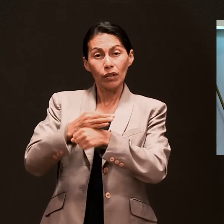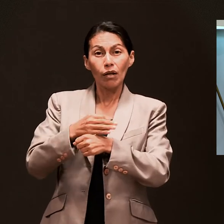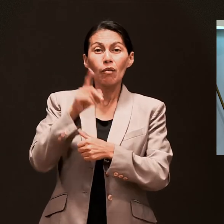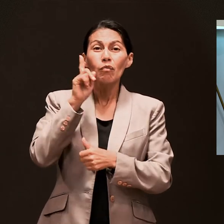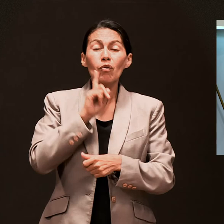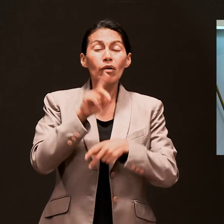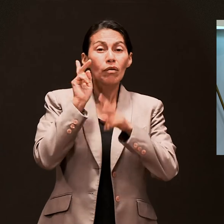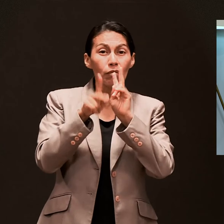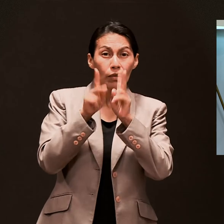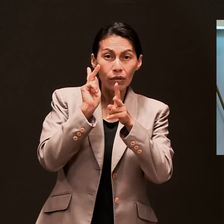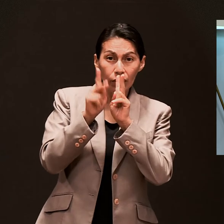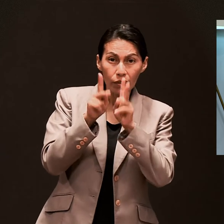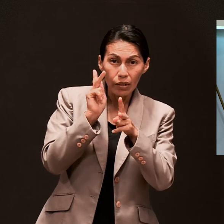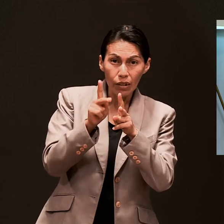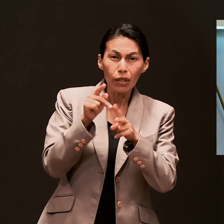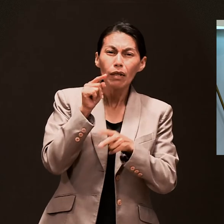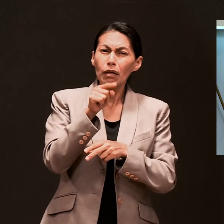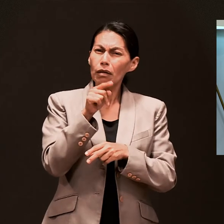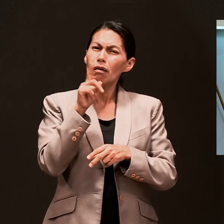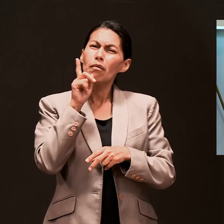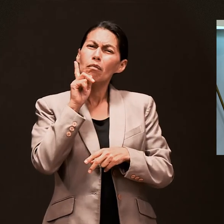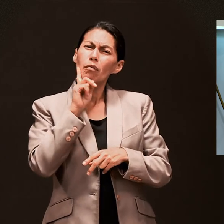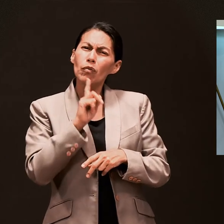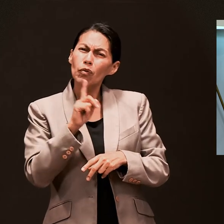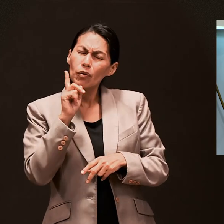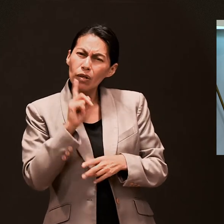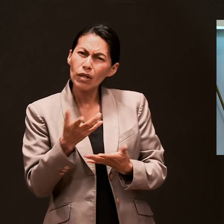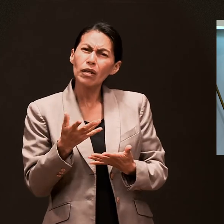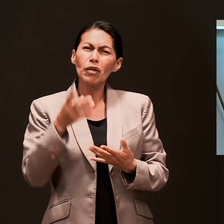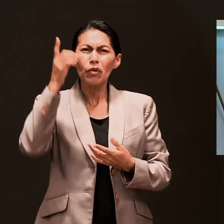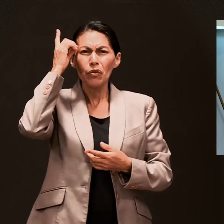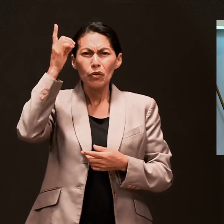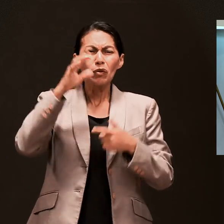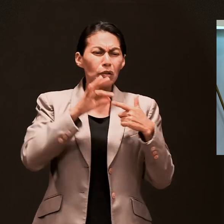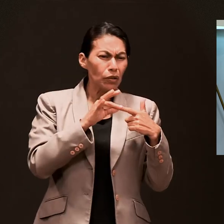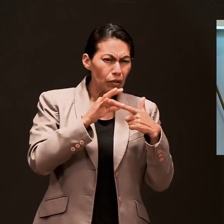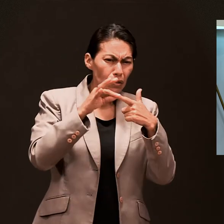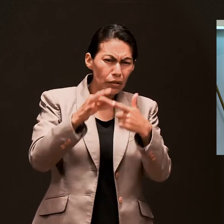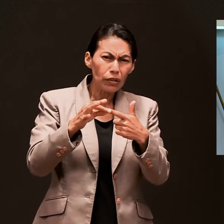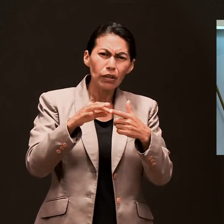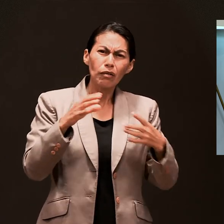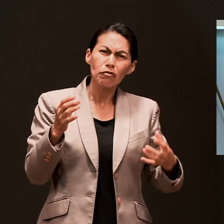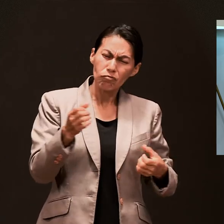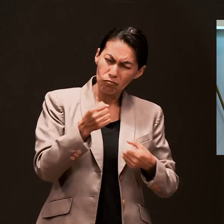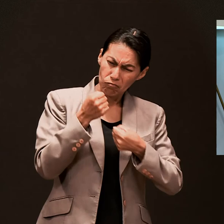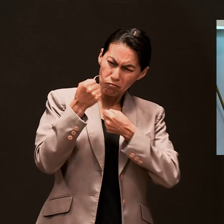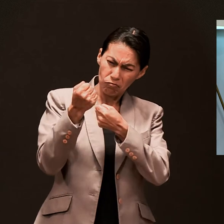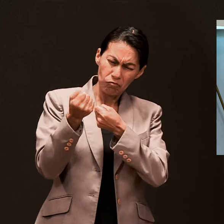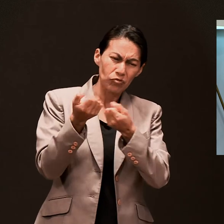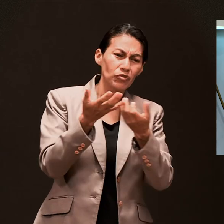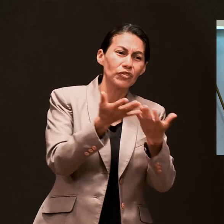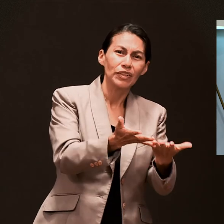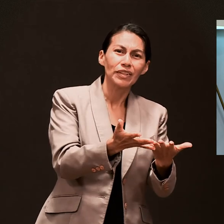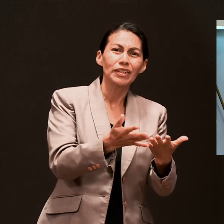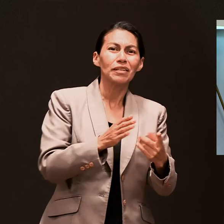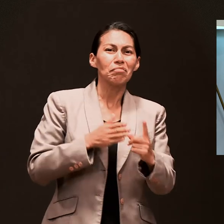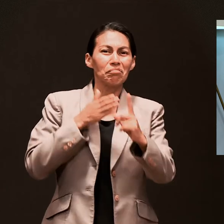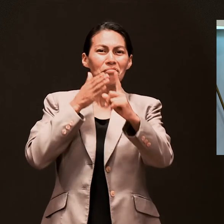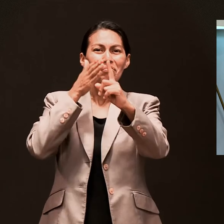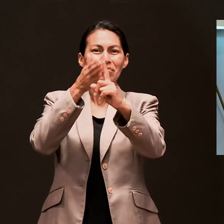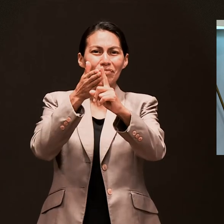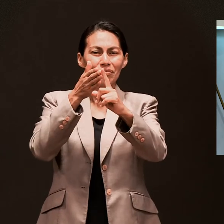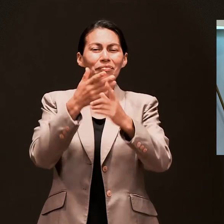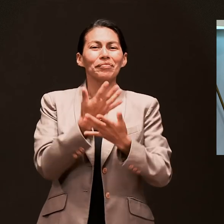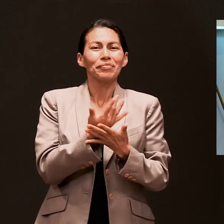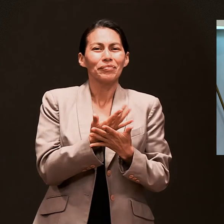le guía y le fortalece y le da esperanza y propósito en la